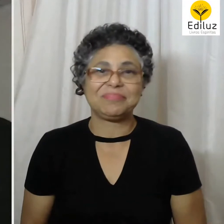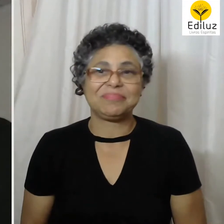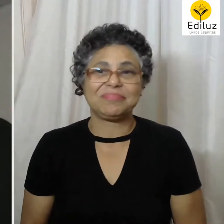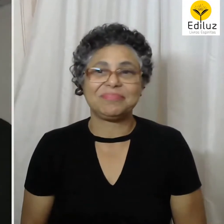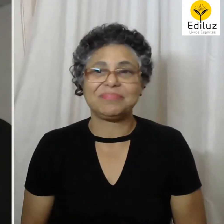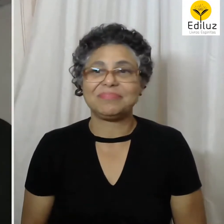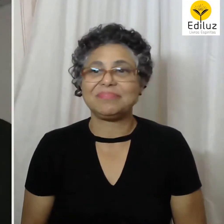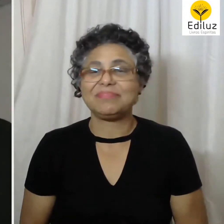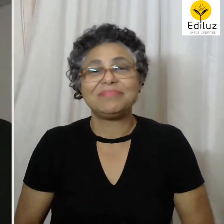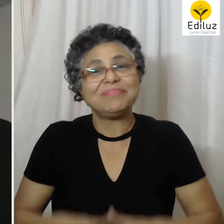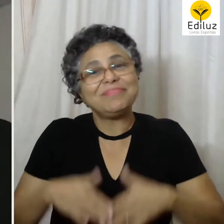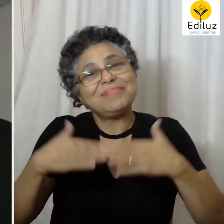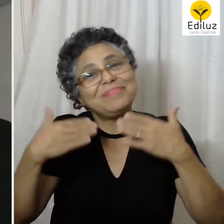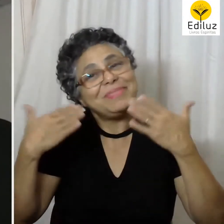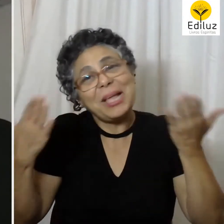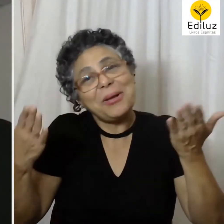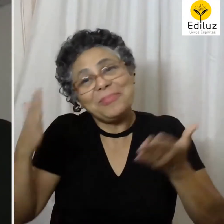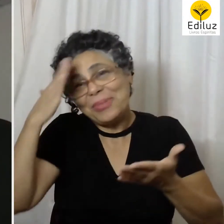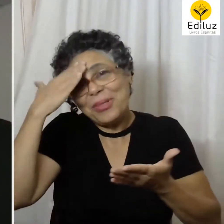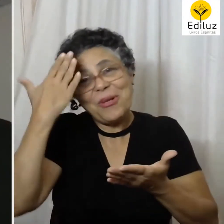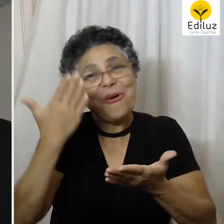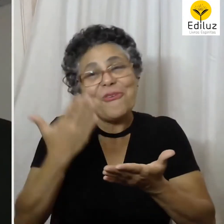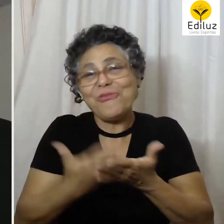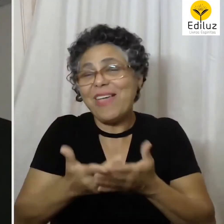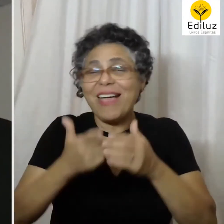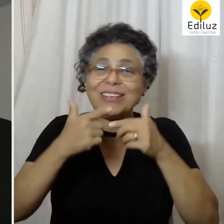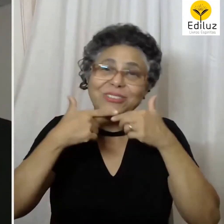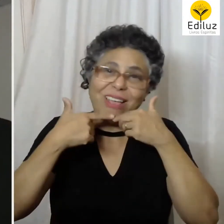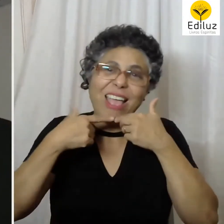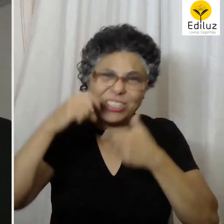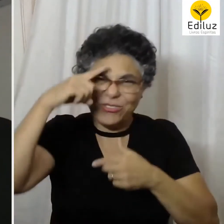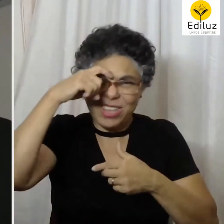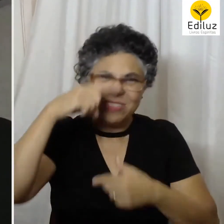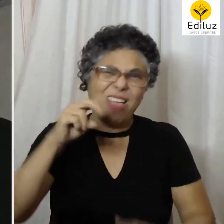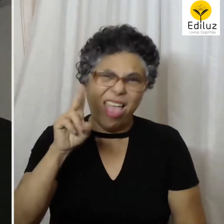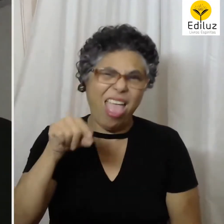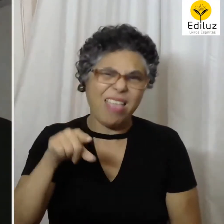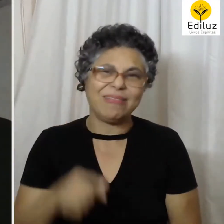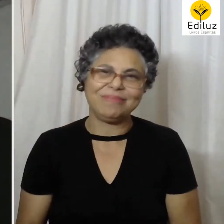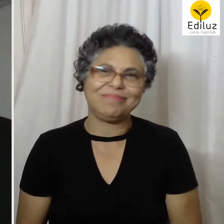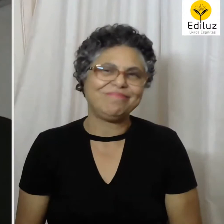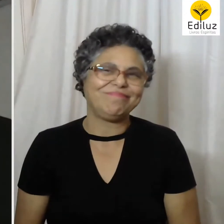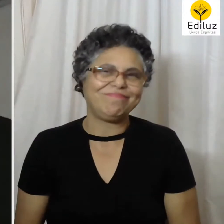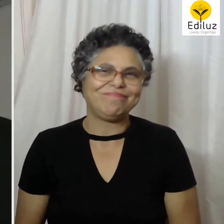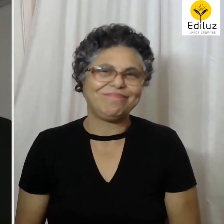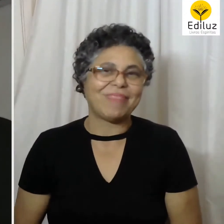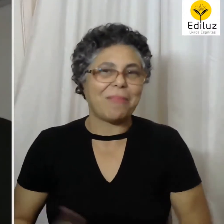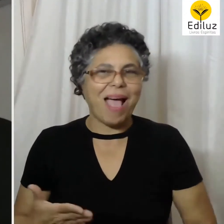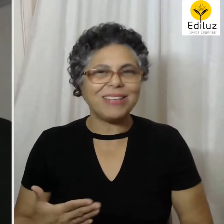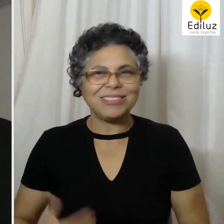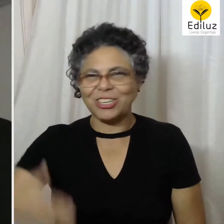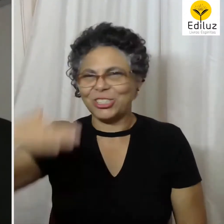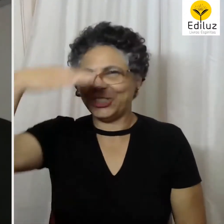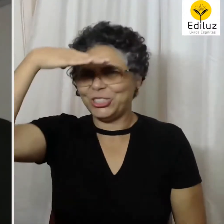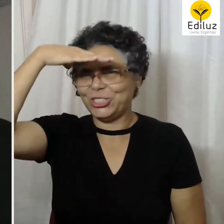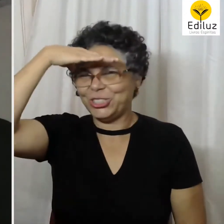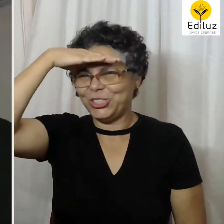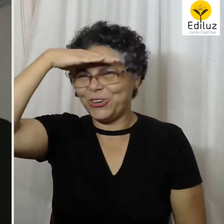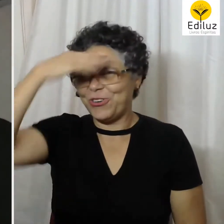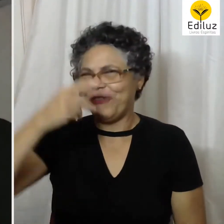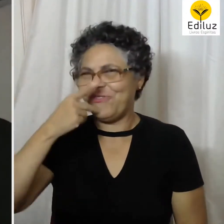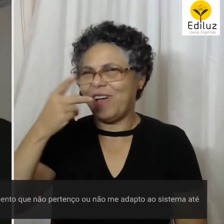Entende? Então, assim, é confiar e sorrir, é difícil, é difícil. Mas aí eu trago Chico Xavier quando diz,